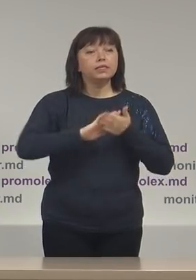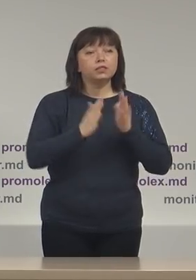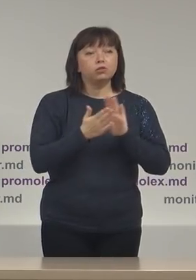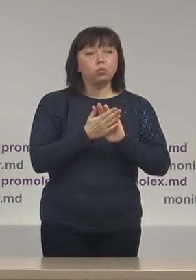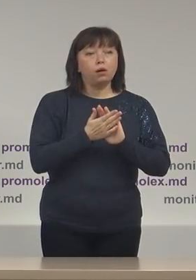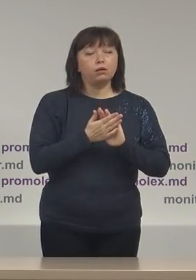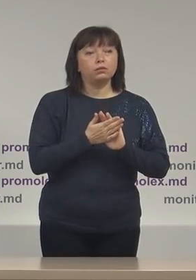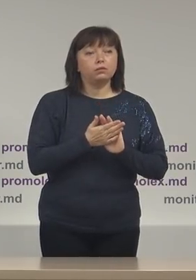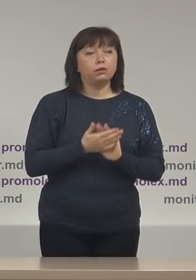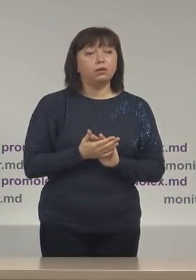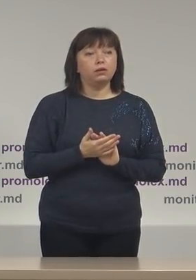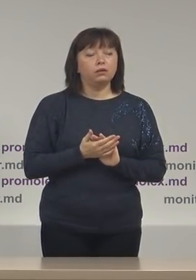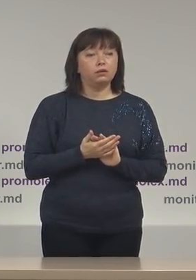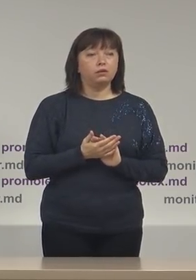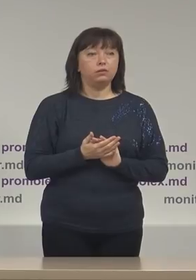Situații de